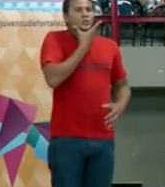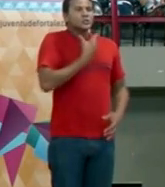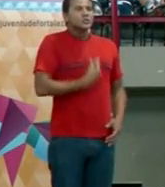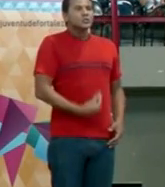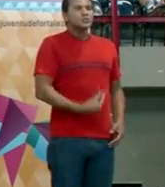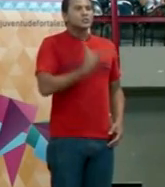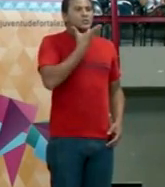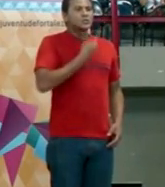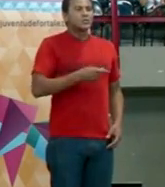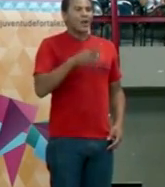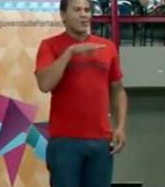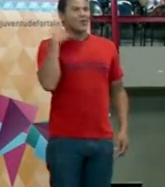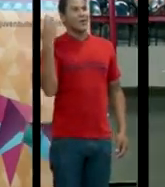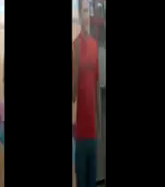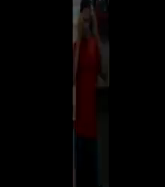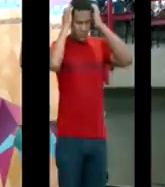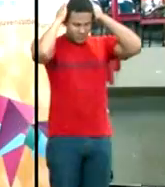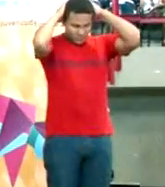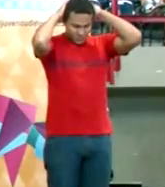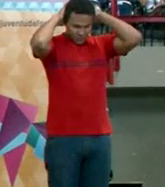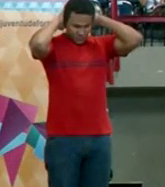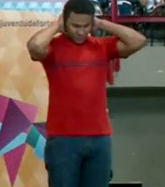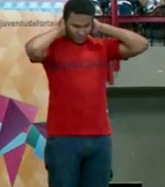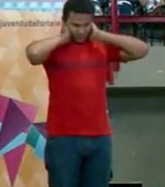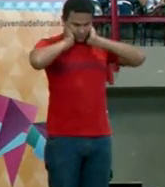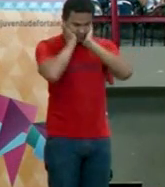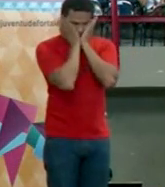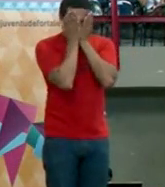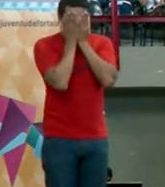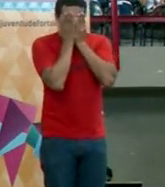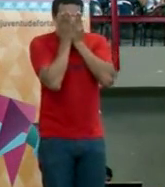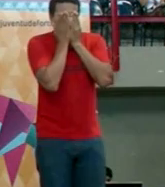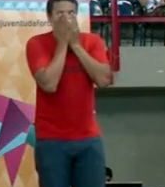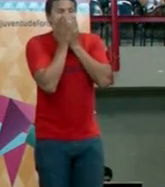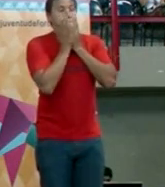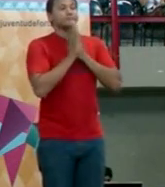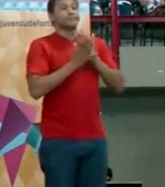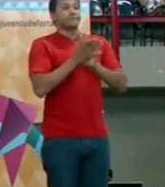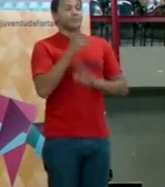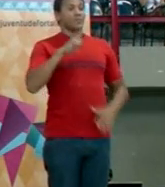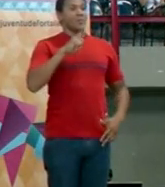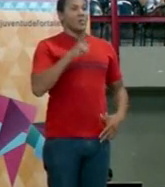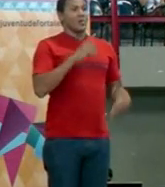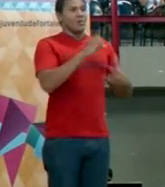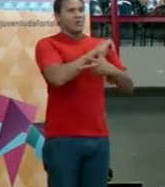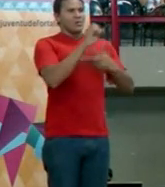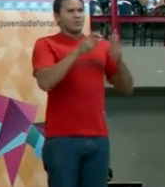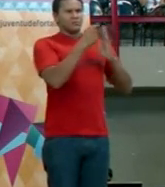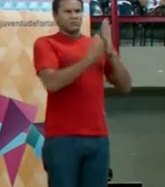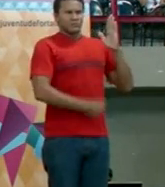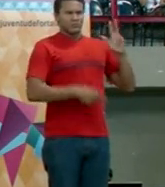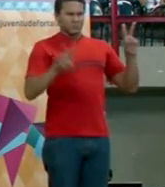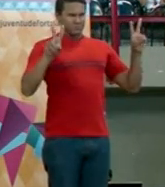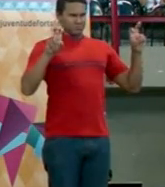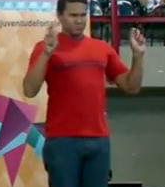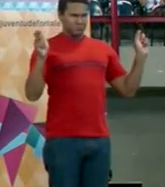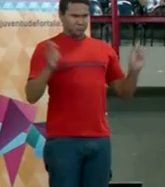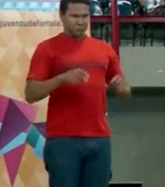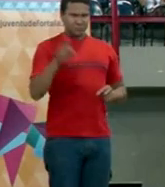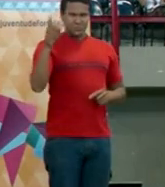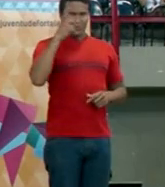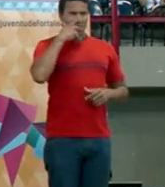Anéis. Bem, outra pergunta. Na redação do Enem 2015, poderia cair o assunto escândalo